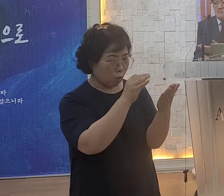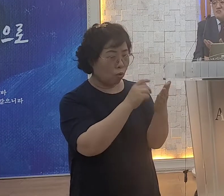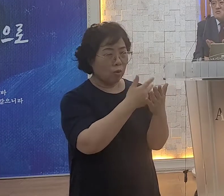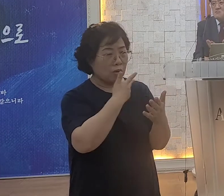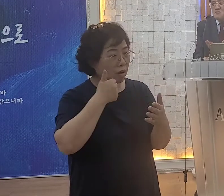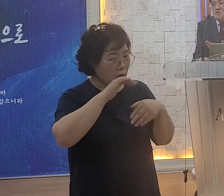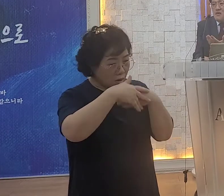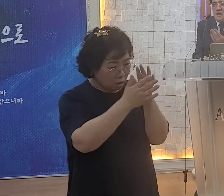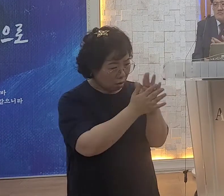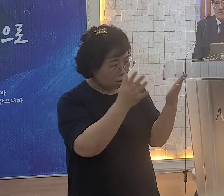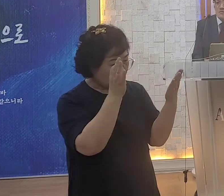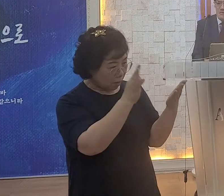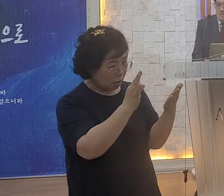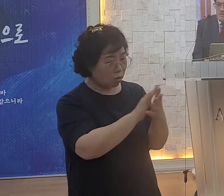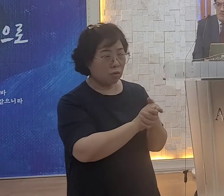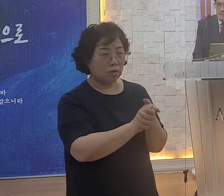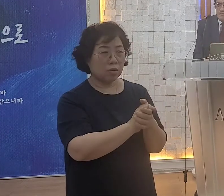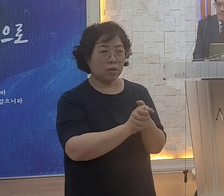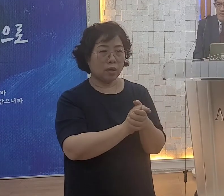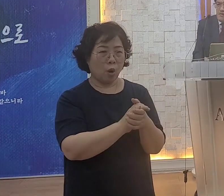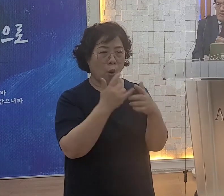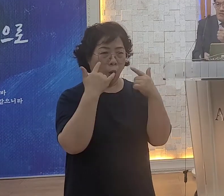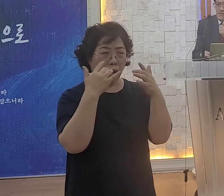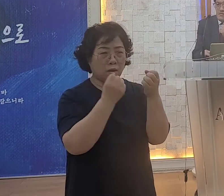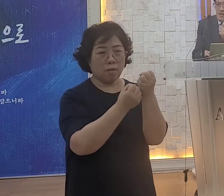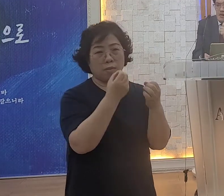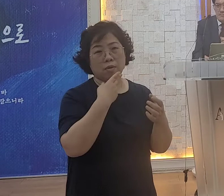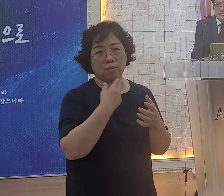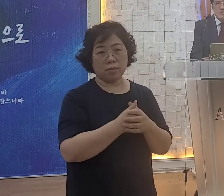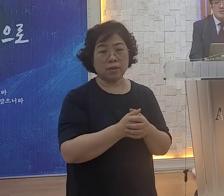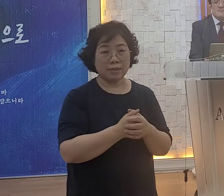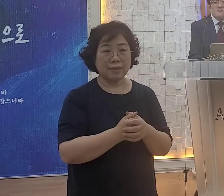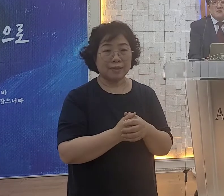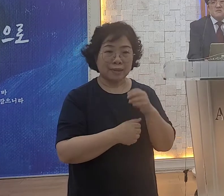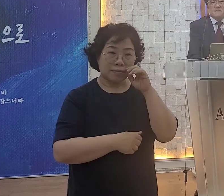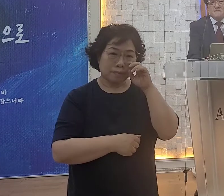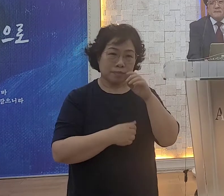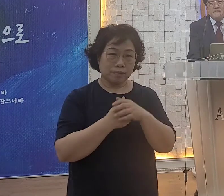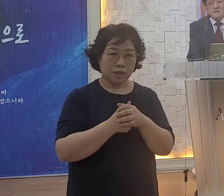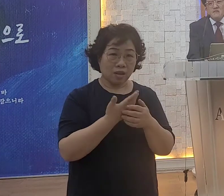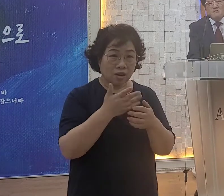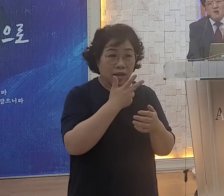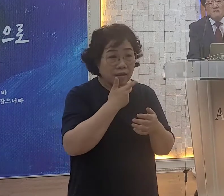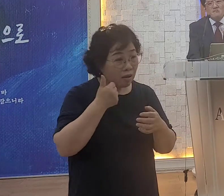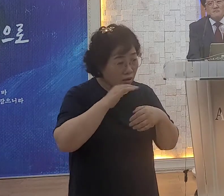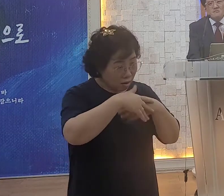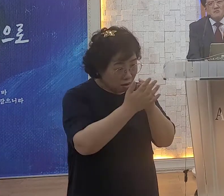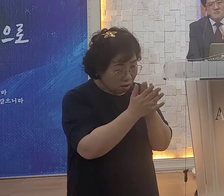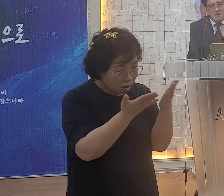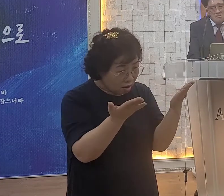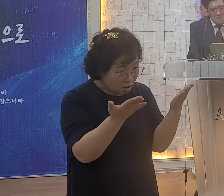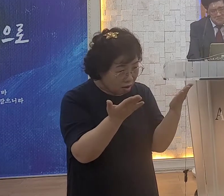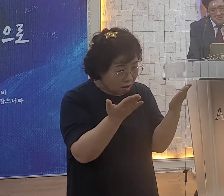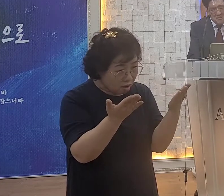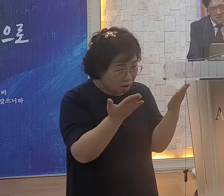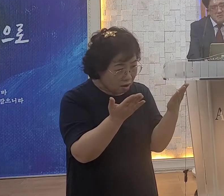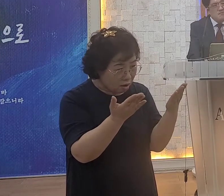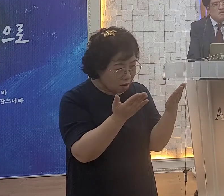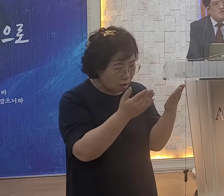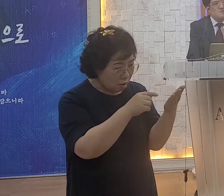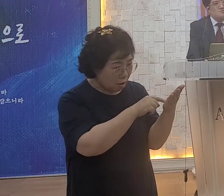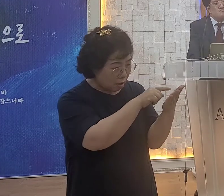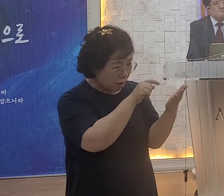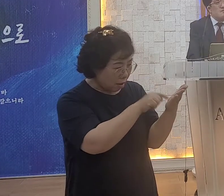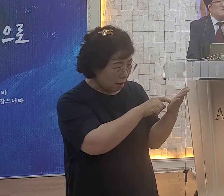영어로 보시는 분들은 NIV 성경이 있잖아요. 그 NIV 성경에 보면 이 화목제물을 뭐라고